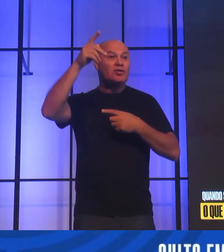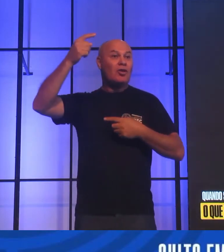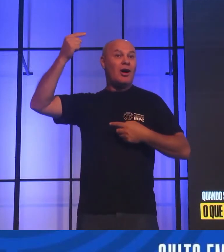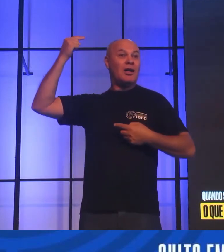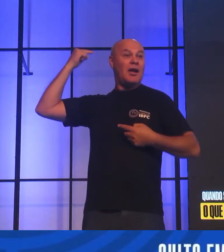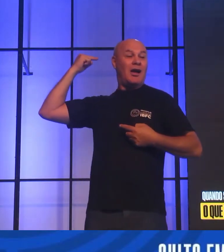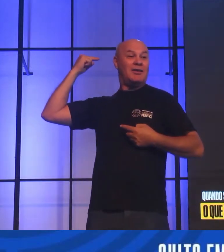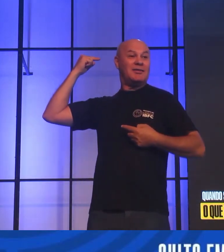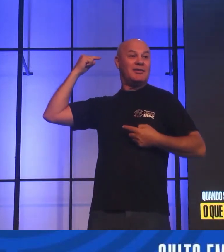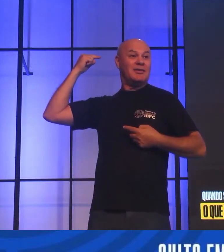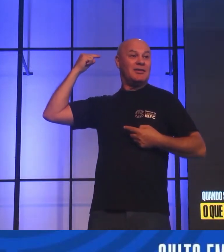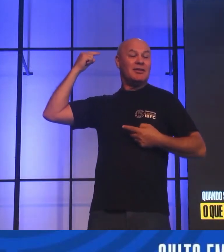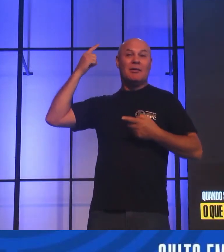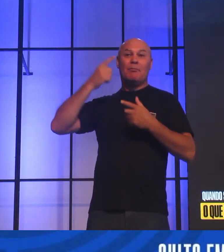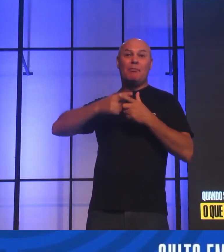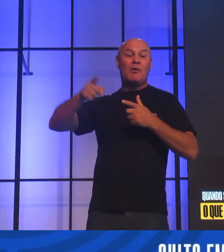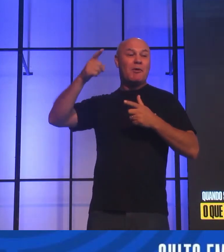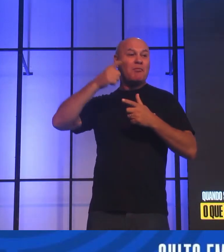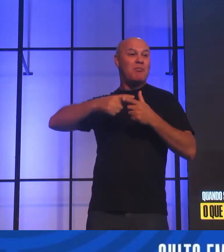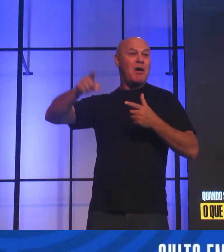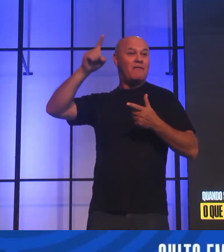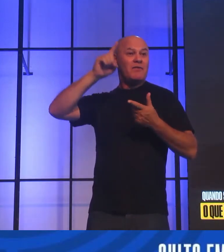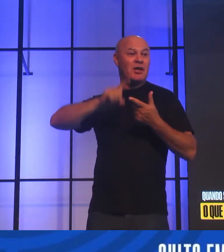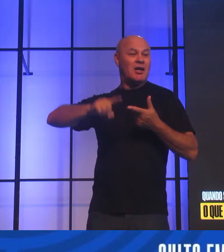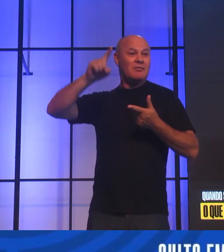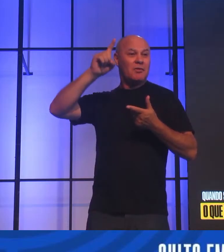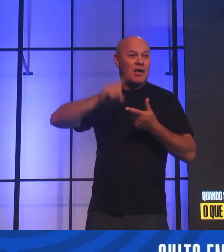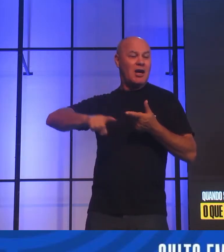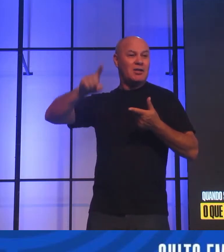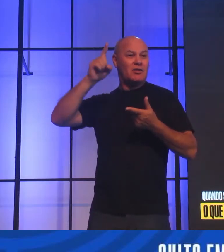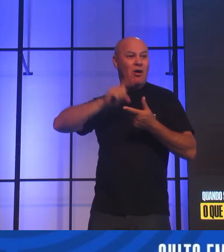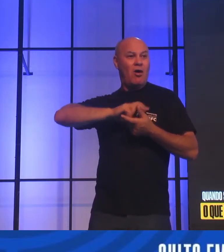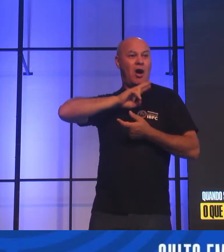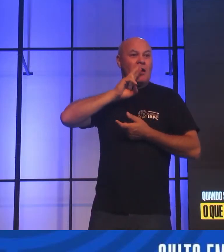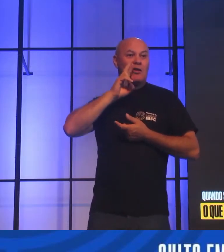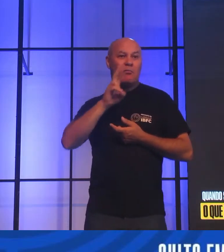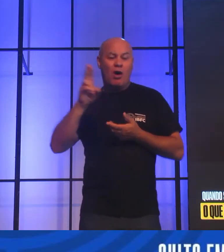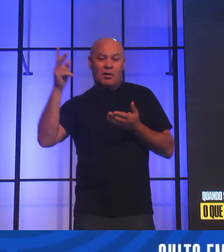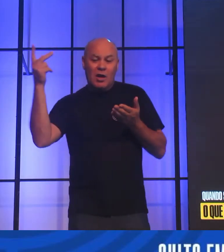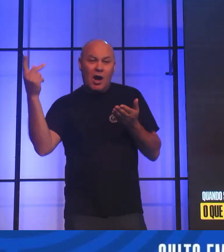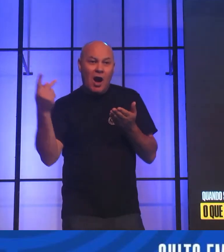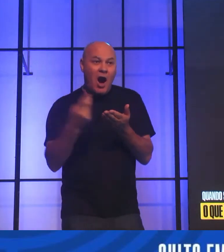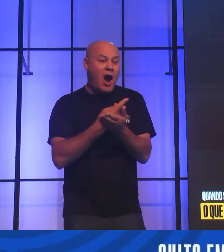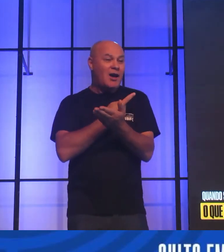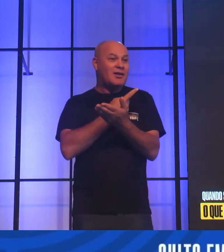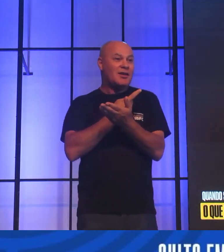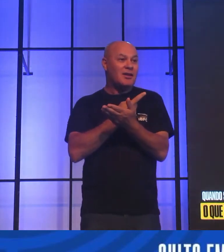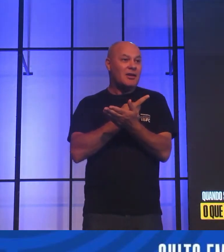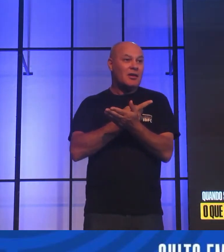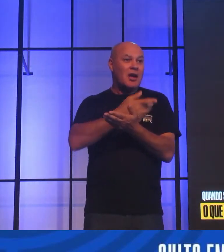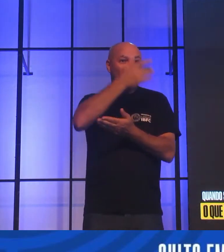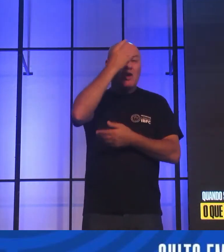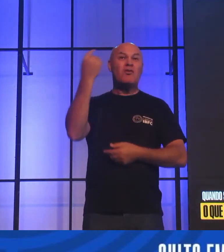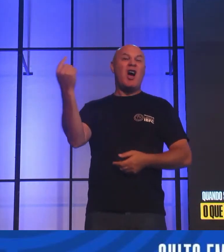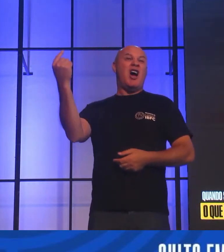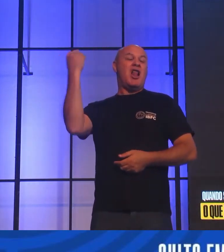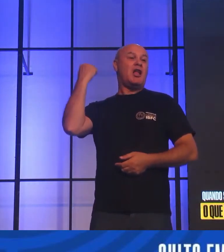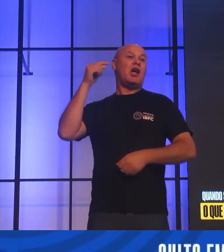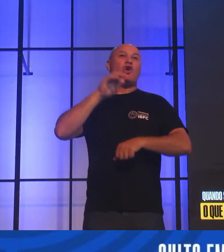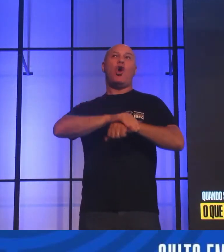Botaram a culpa em A e em B, em circunstância, mas destruíram, quebraram, perderam aquilo que